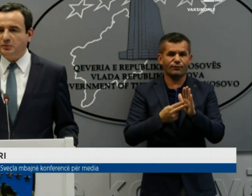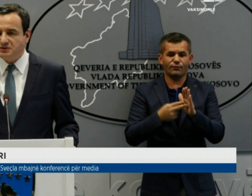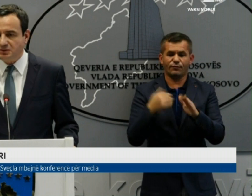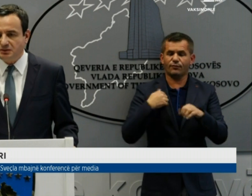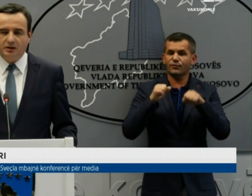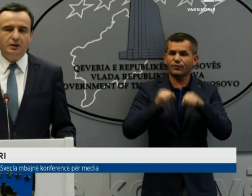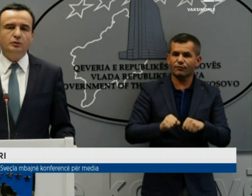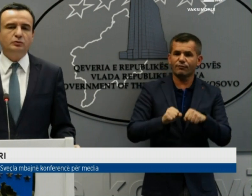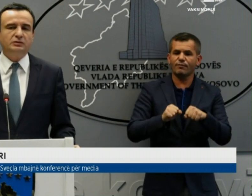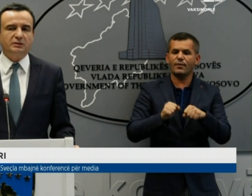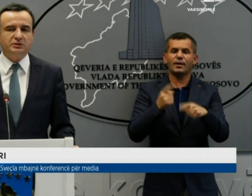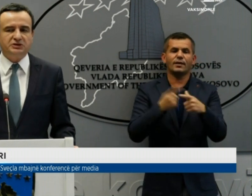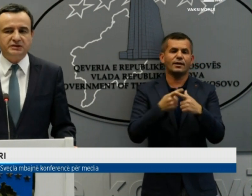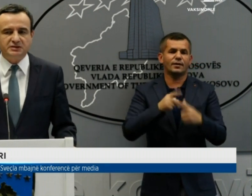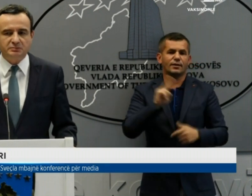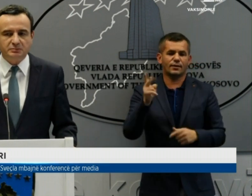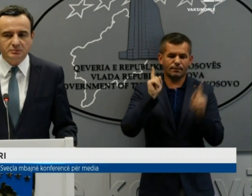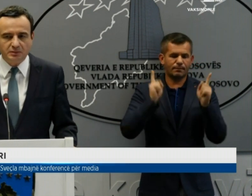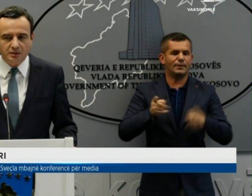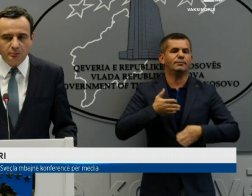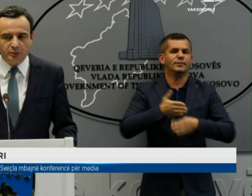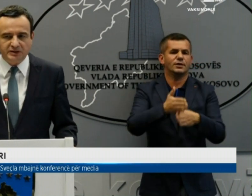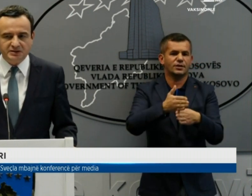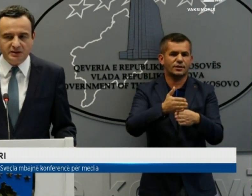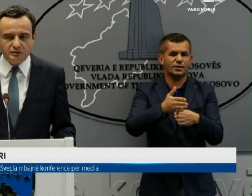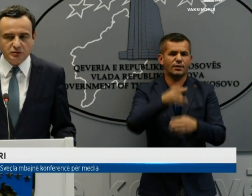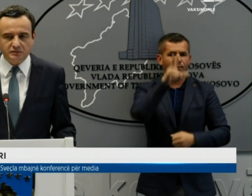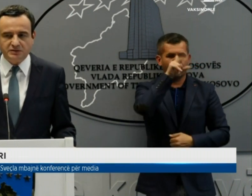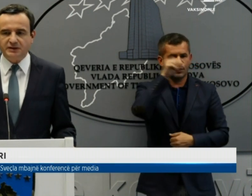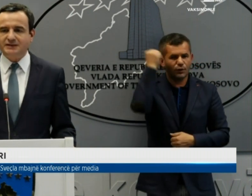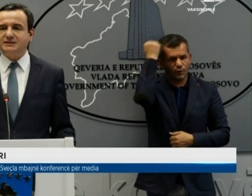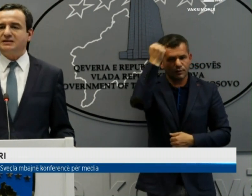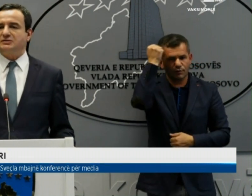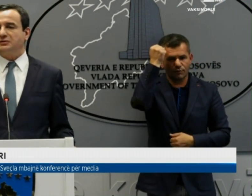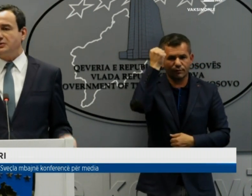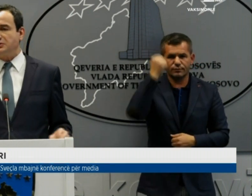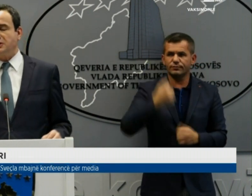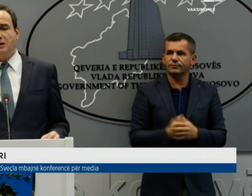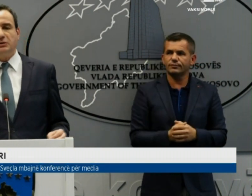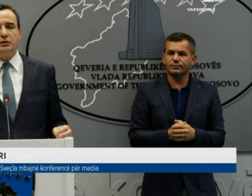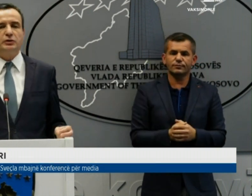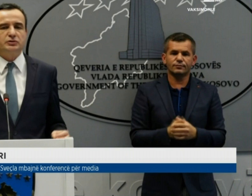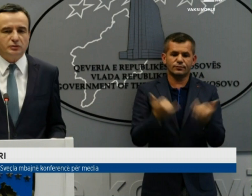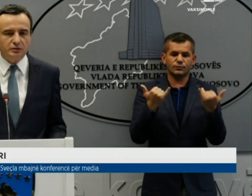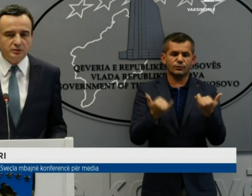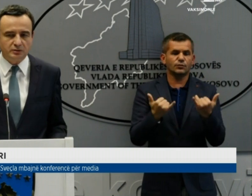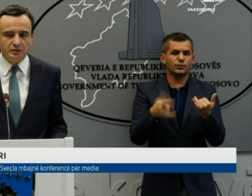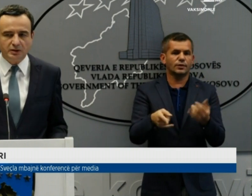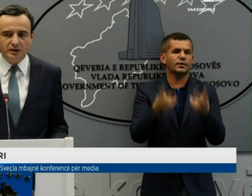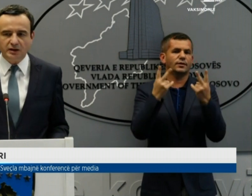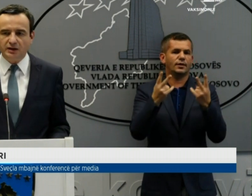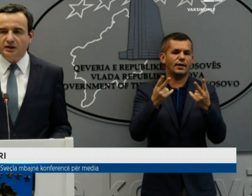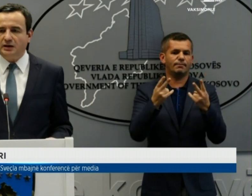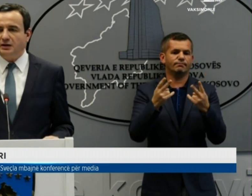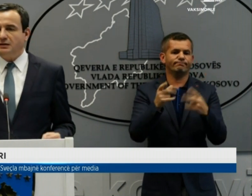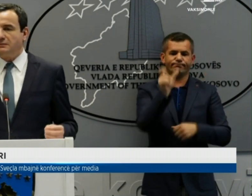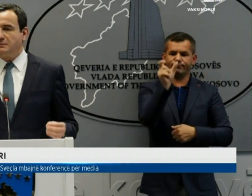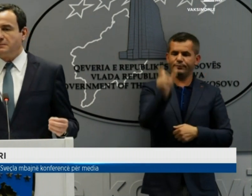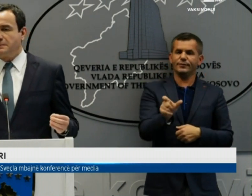jemi në opozit, duhet të mbështesim policinë e Kosovës, e cila sot është emri kryesor